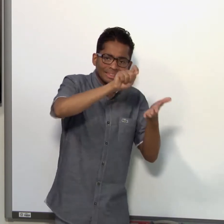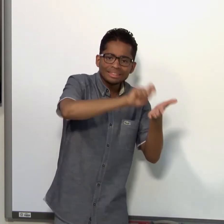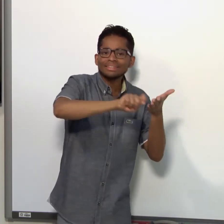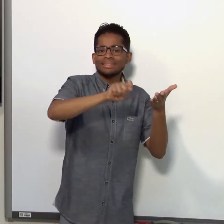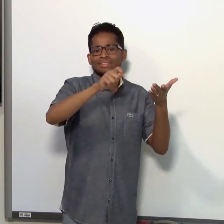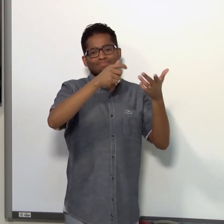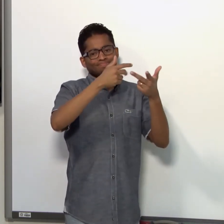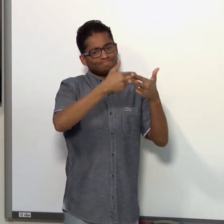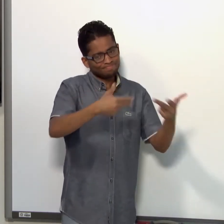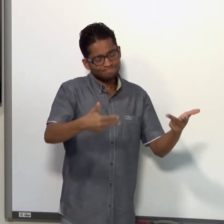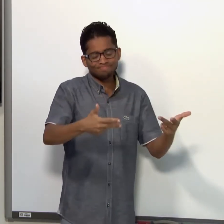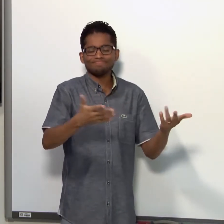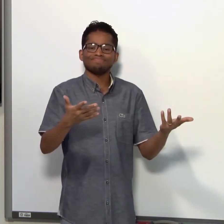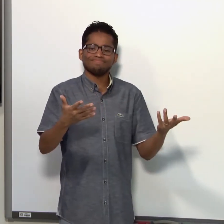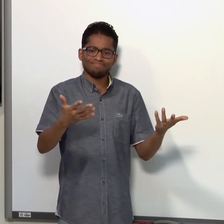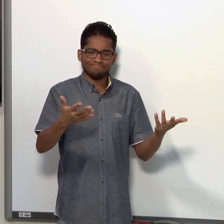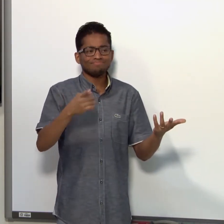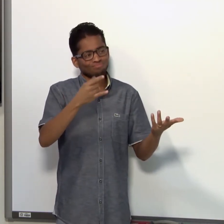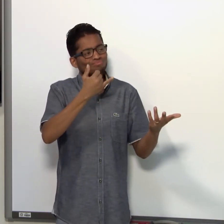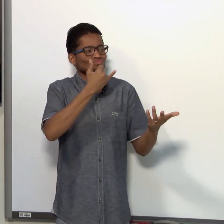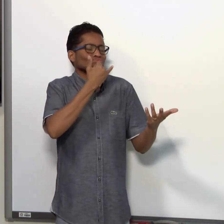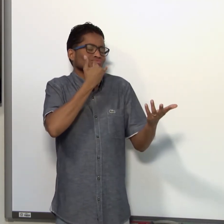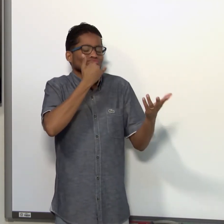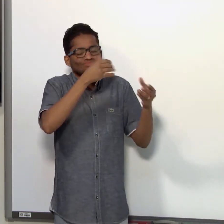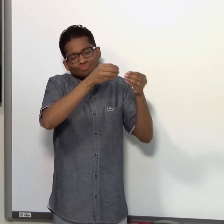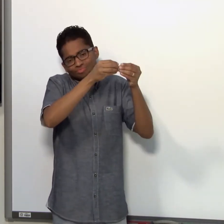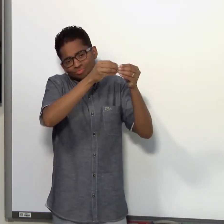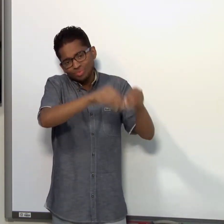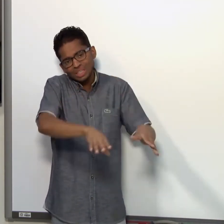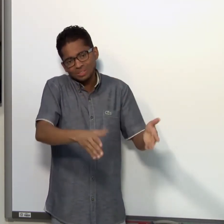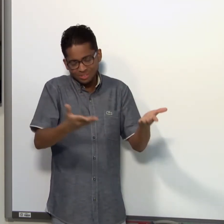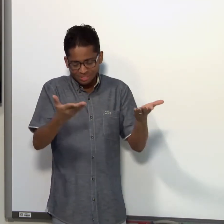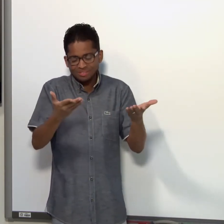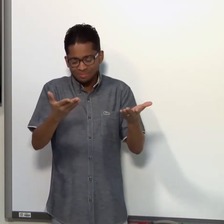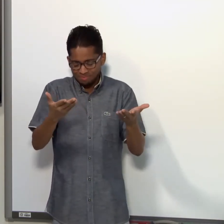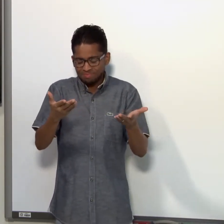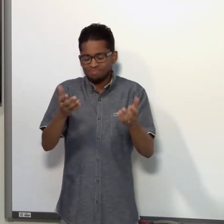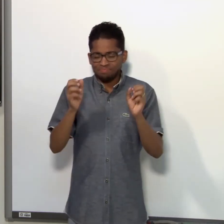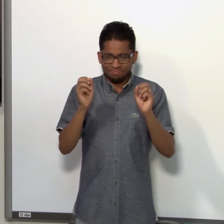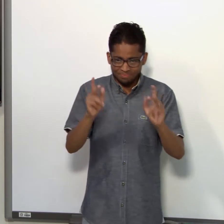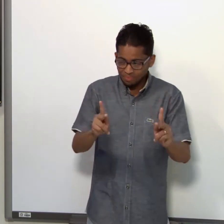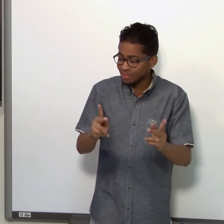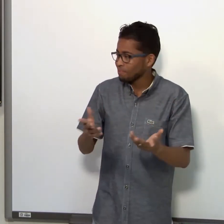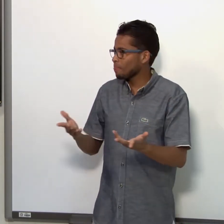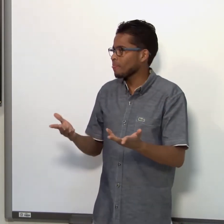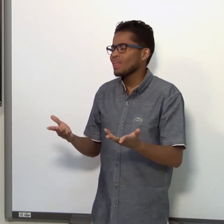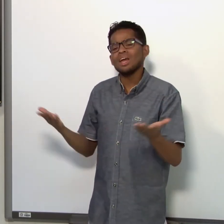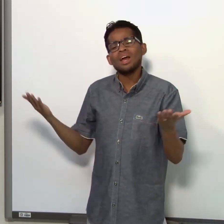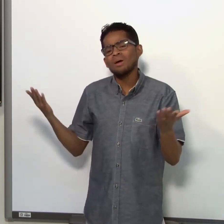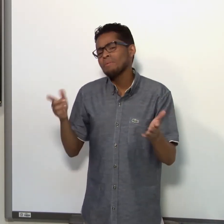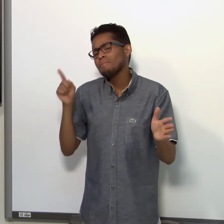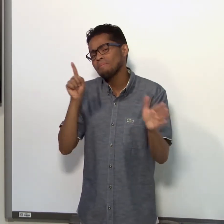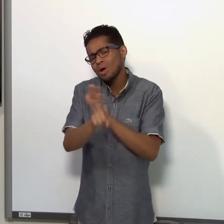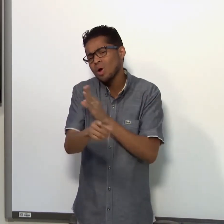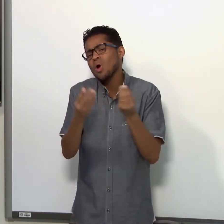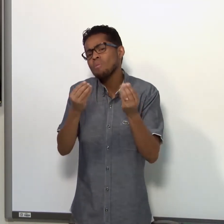língua oral, na língua portuguesa, ocorrendo ainda prejuízos, infelizmente. E quanto ao